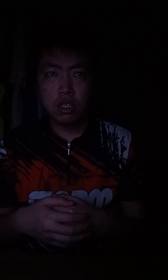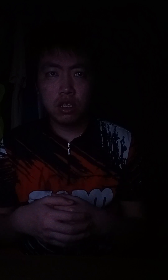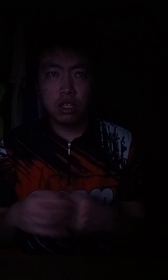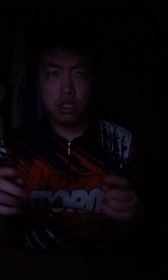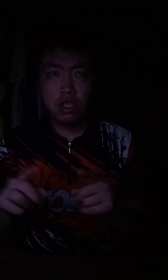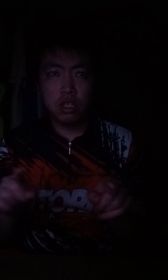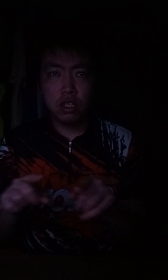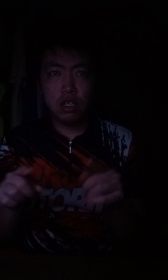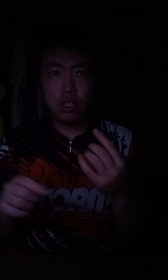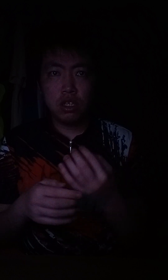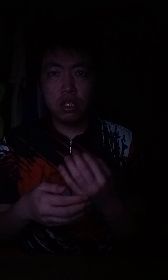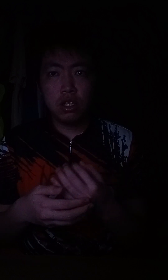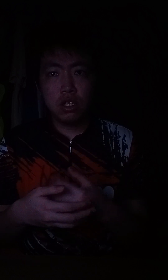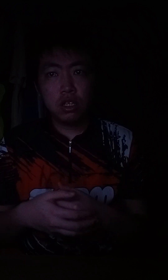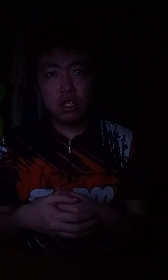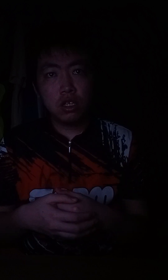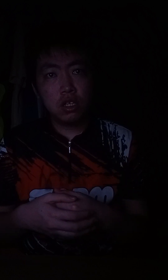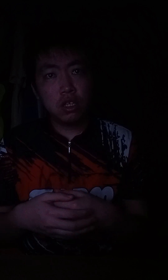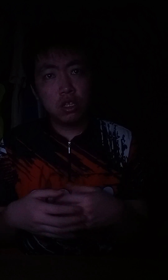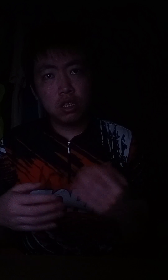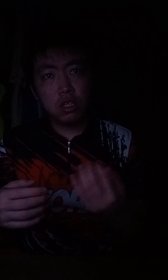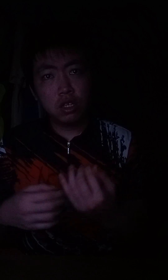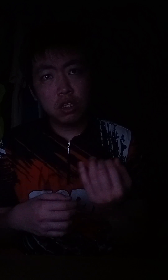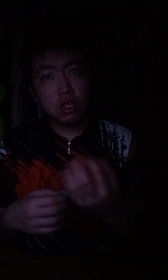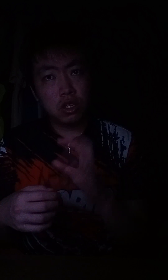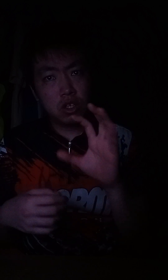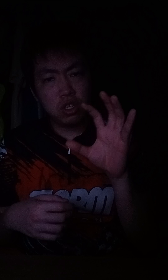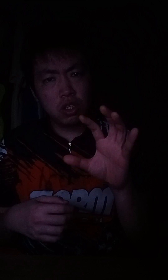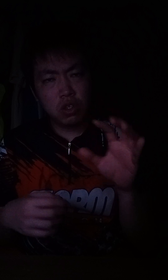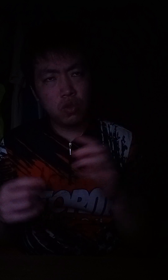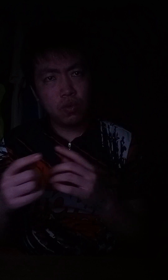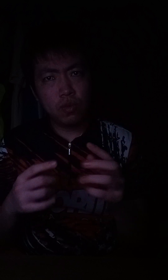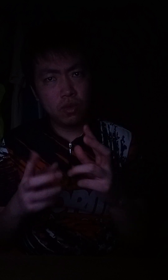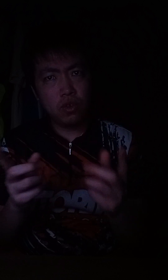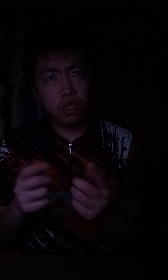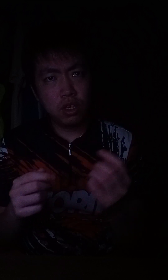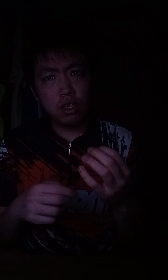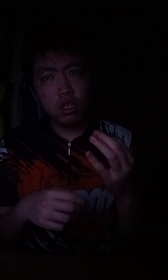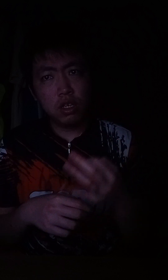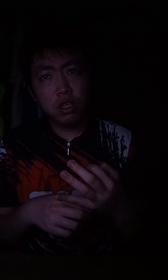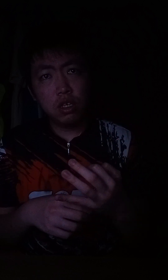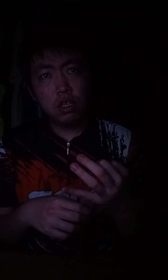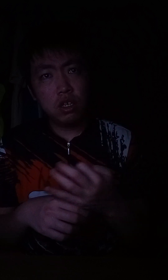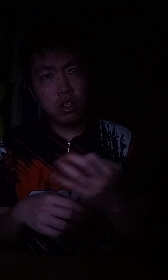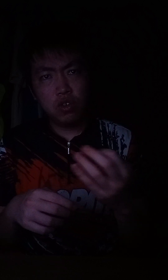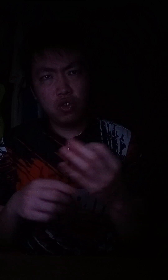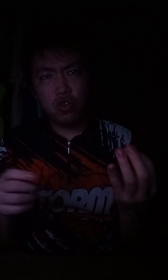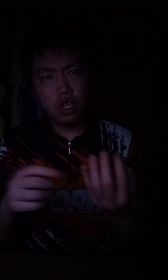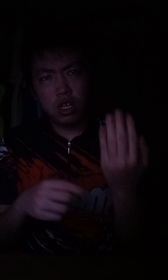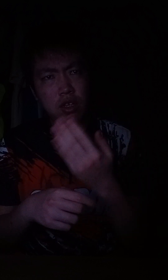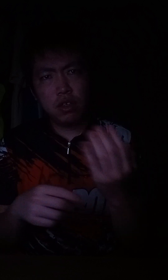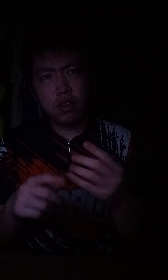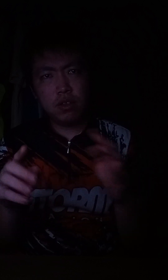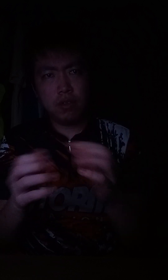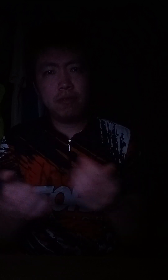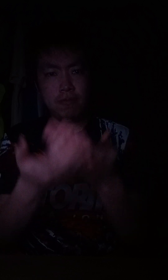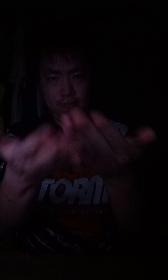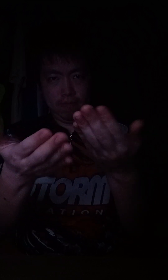같아요. 새해는 그리고요, 공중 화장실의 변기에 휴지통이 사라진 거 김미수입니다.